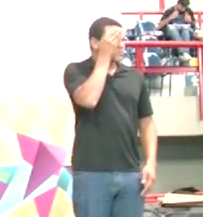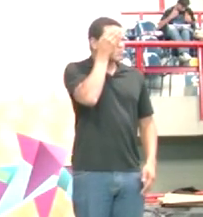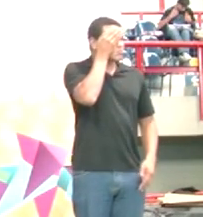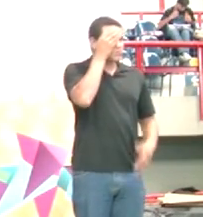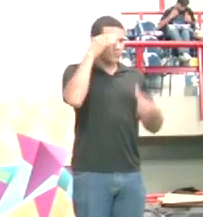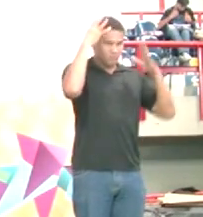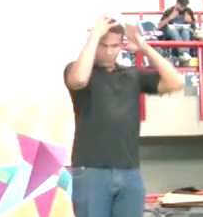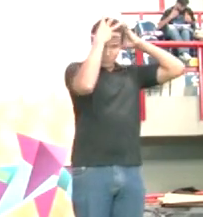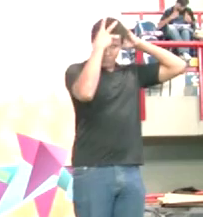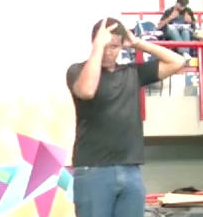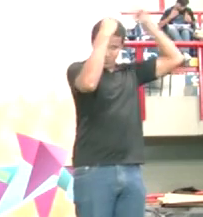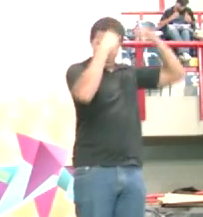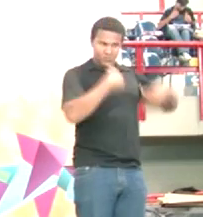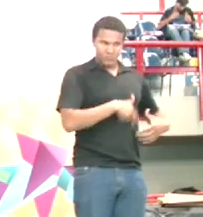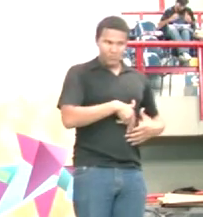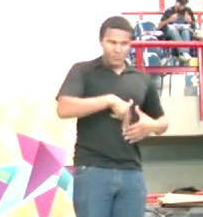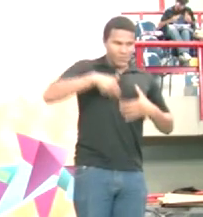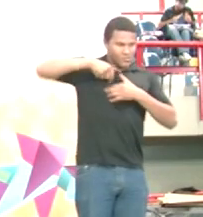a ele